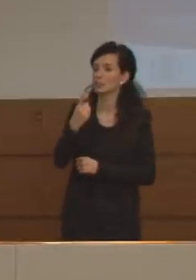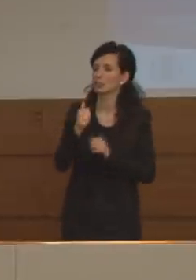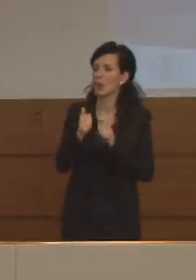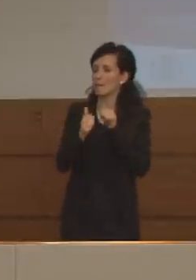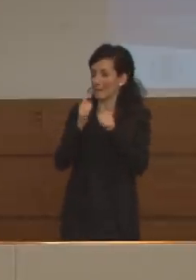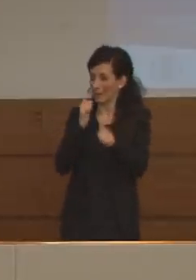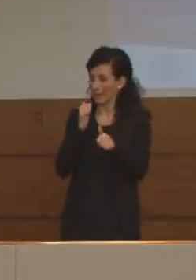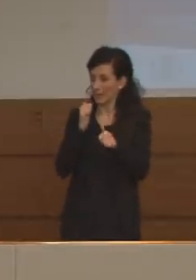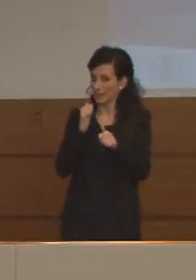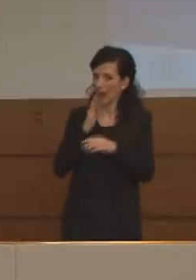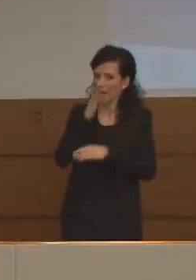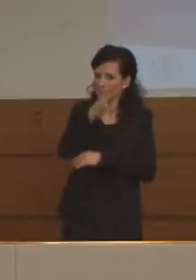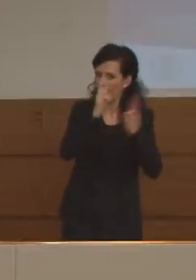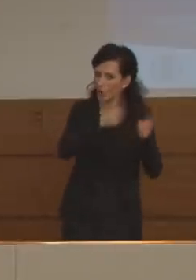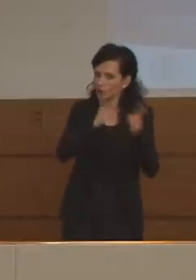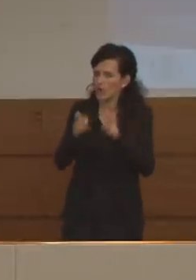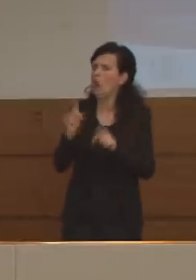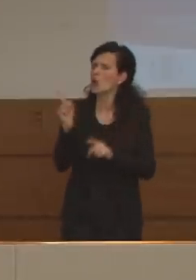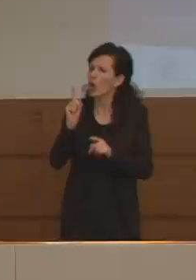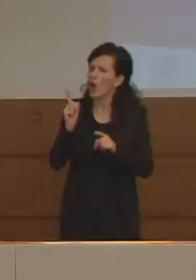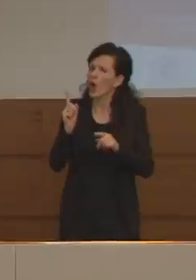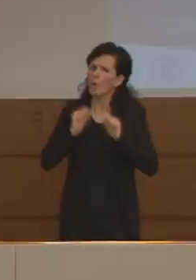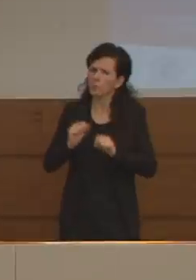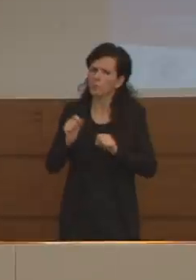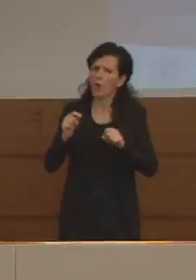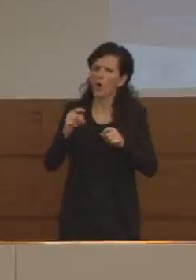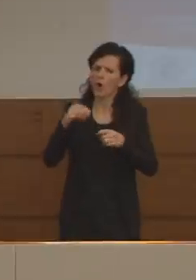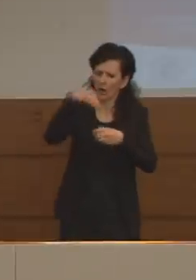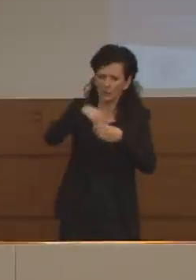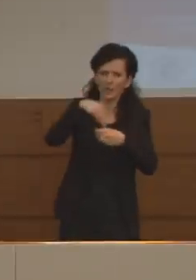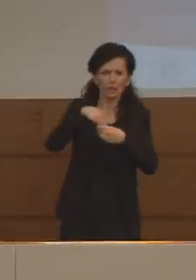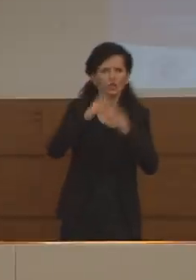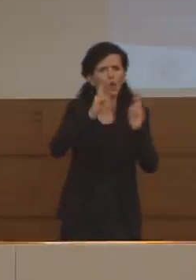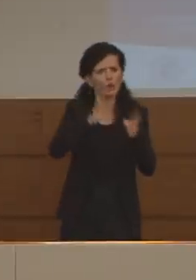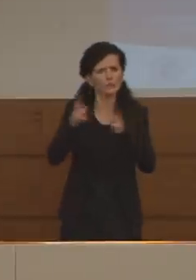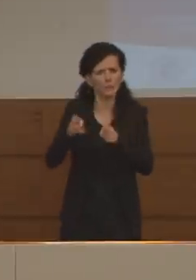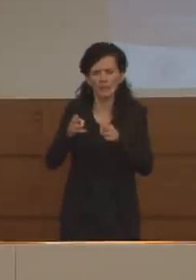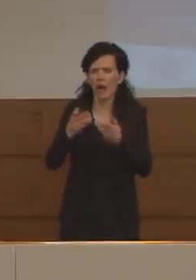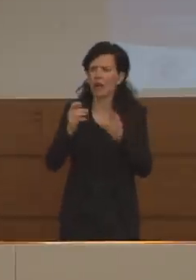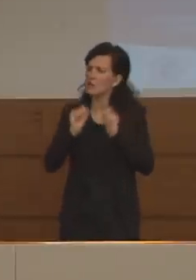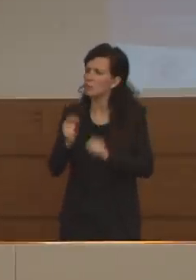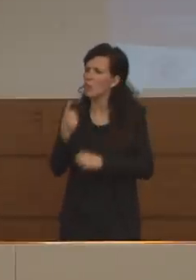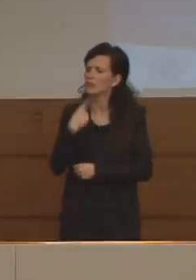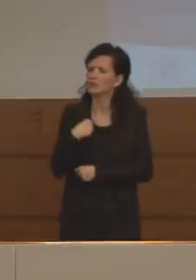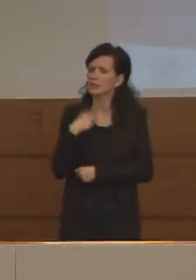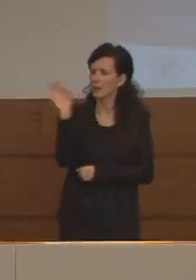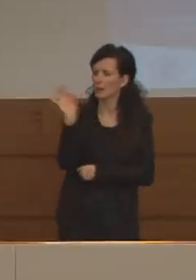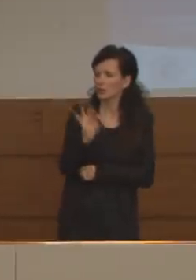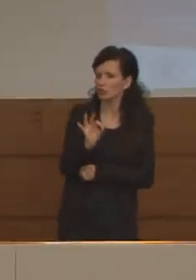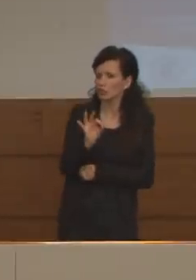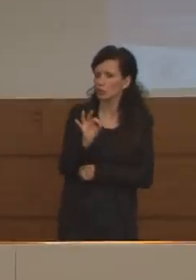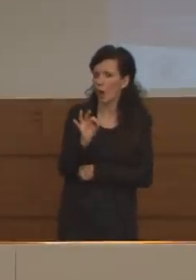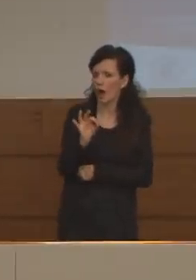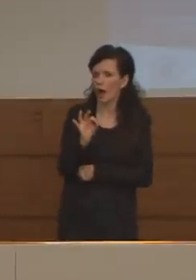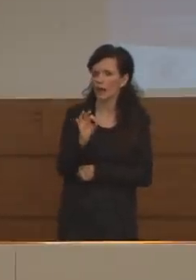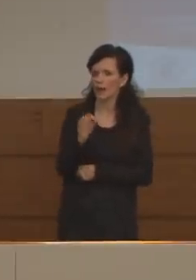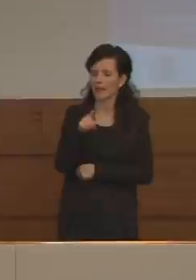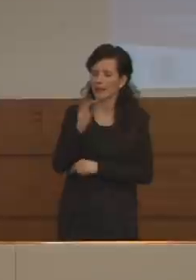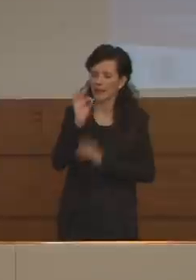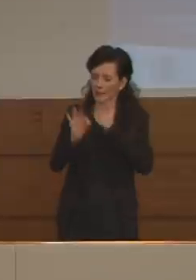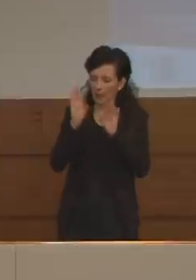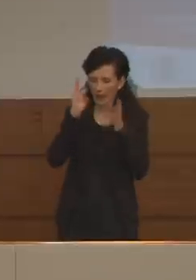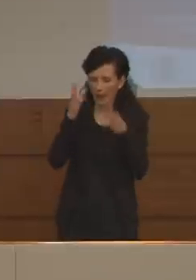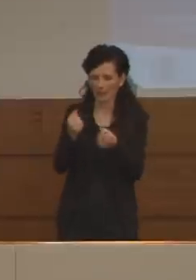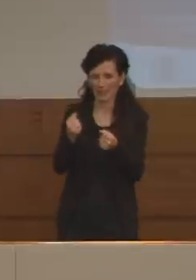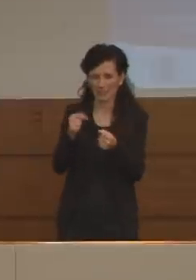anche in ospedale magari se le persone ospedalizzate come detto è una percentuale arriva in terapia intensiva però se delle